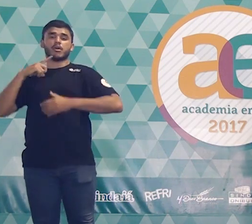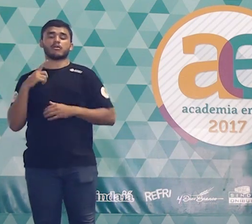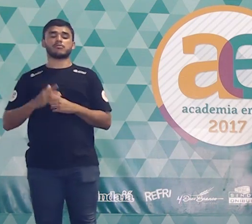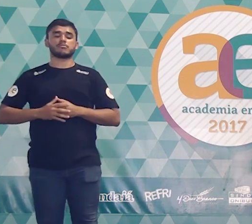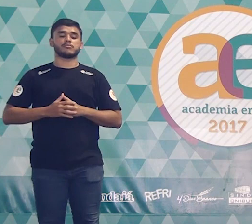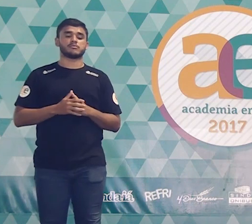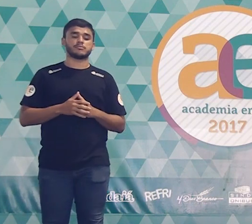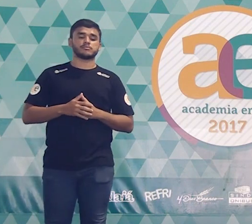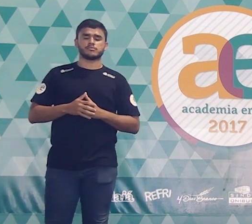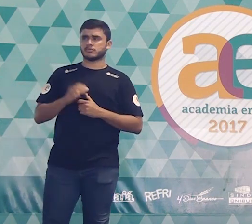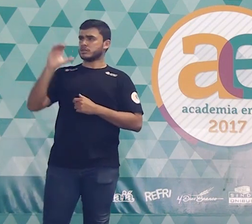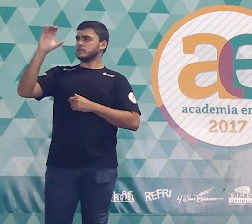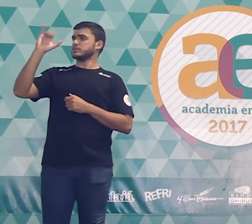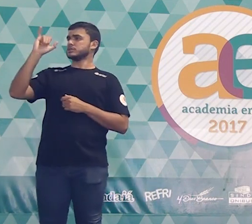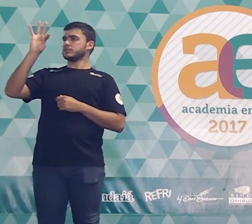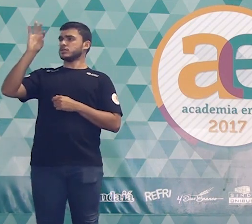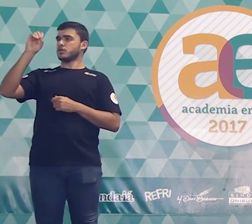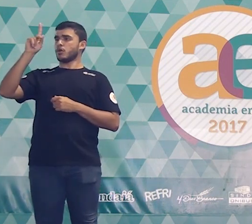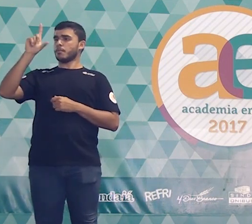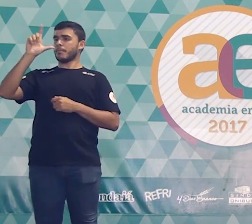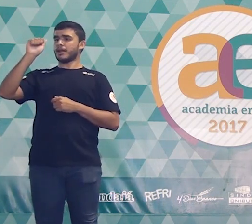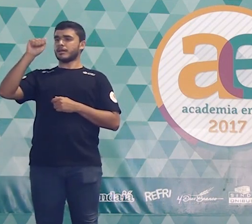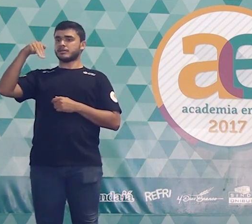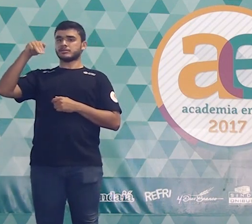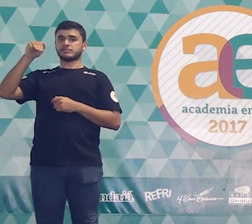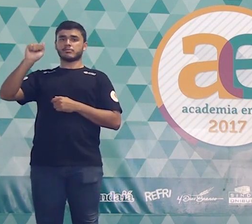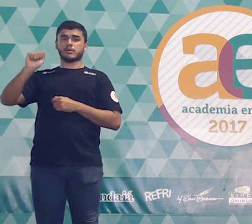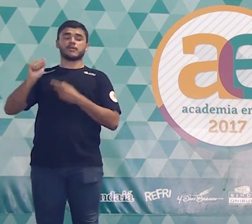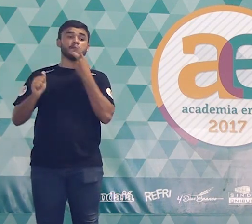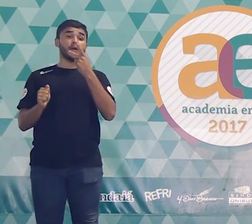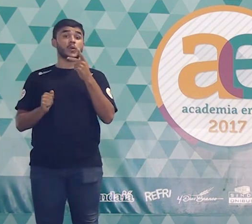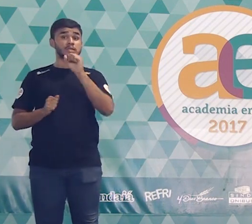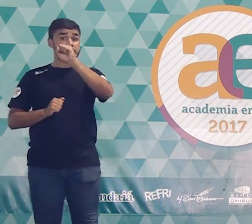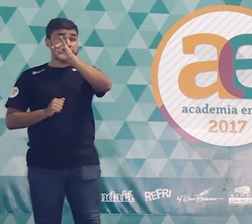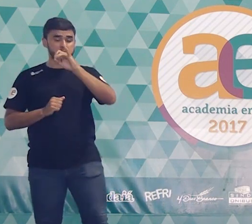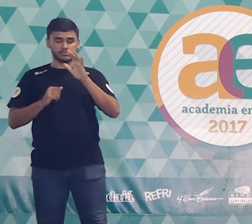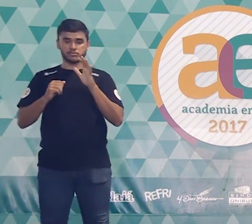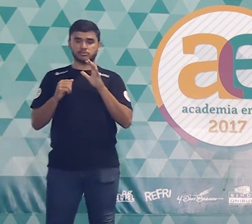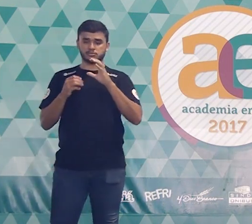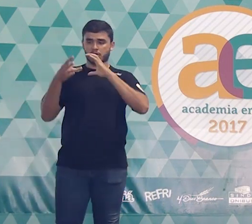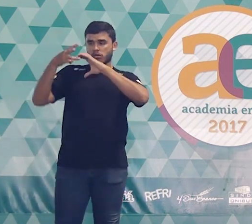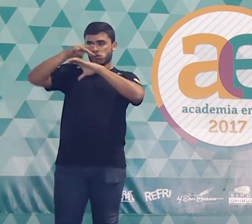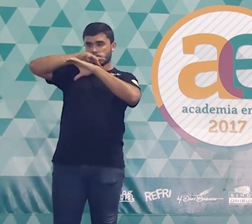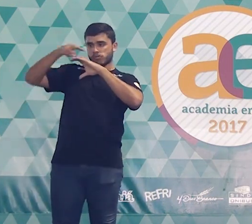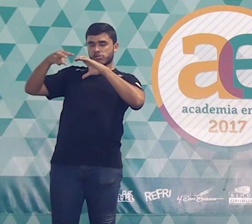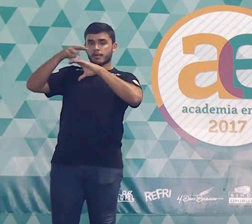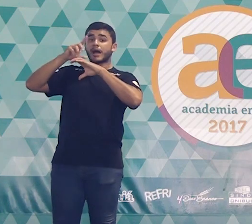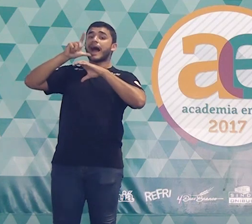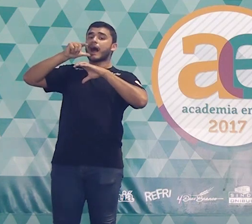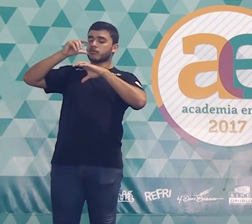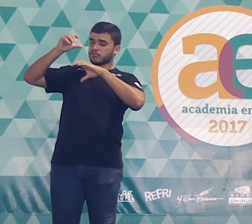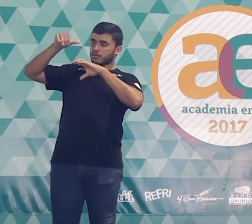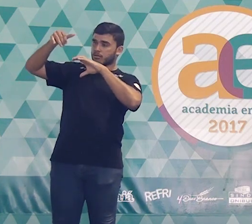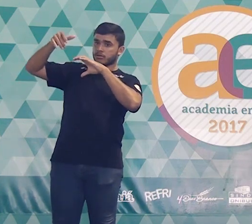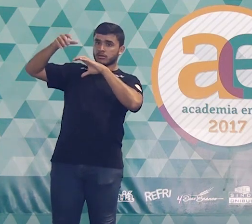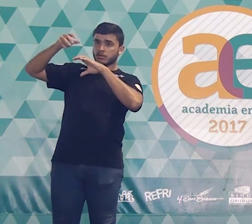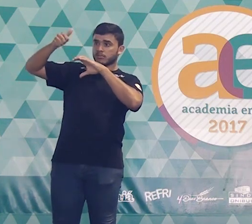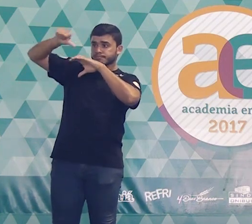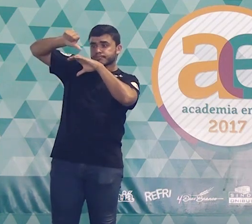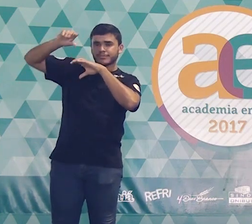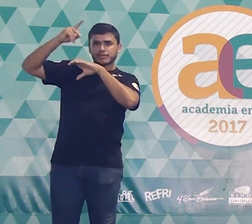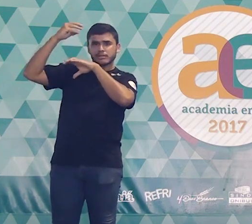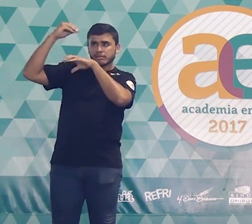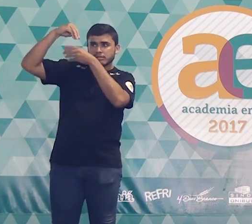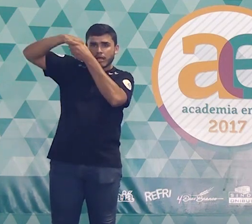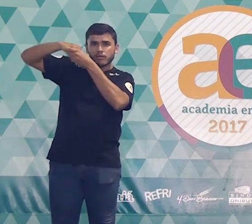tá? Rodrigo, se eu pegar uma membrana e colocar água dentro, é uma célula? Não, porque